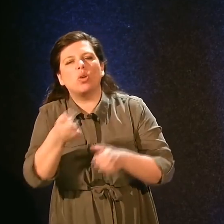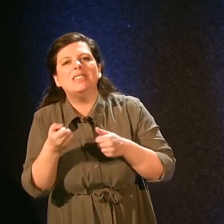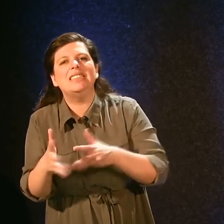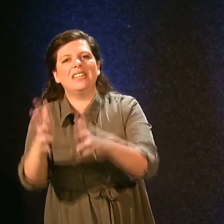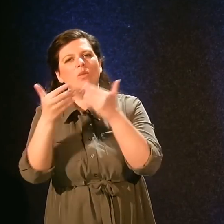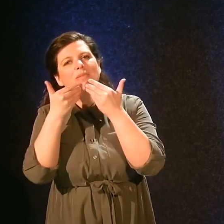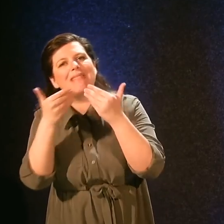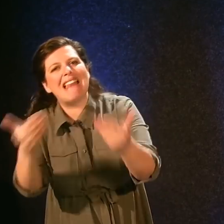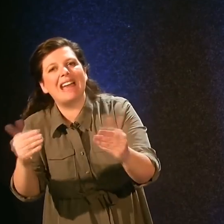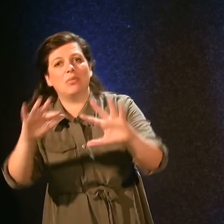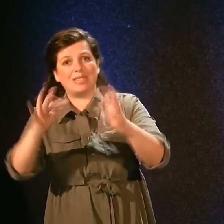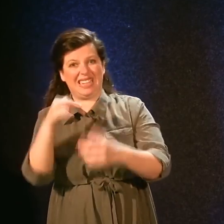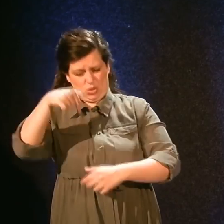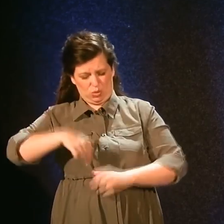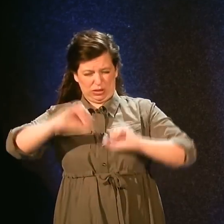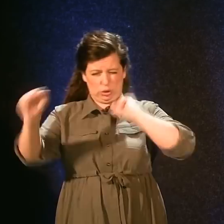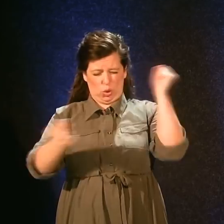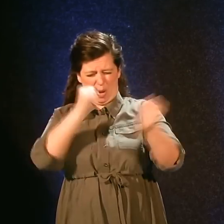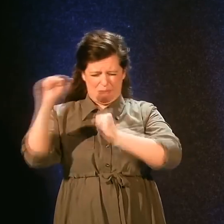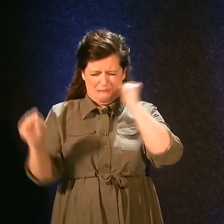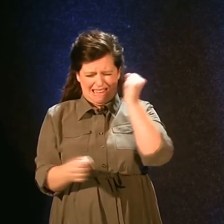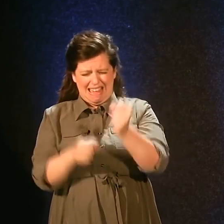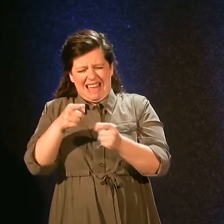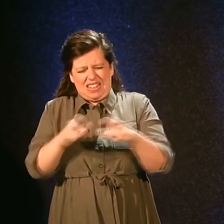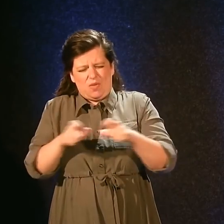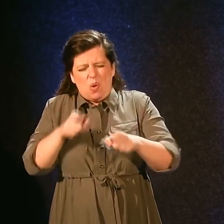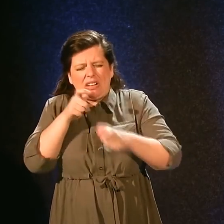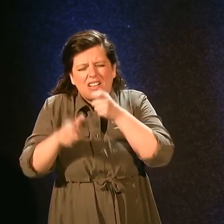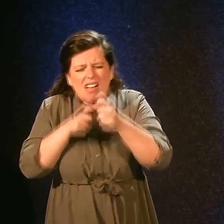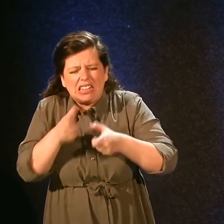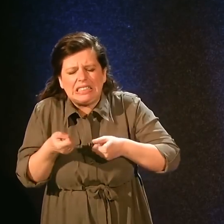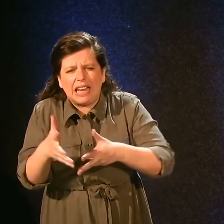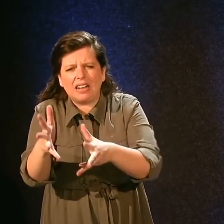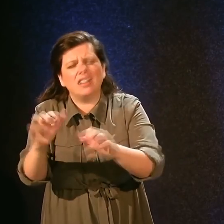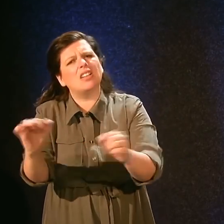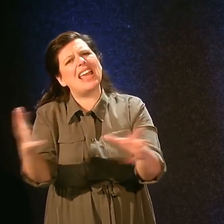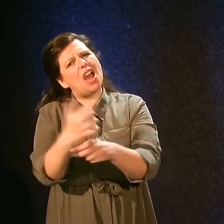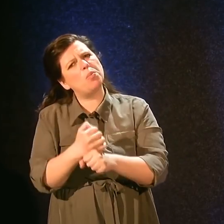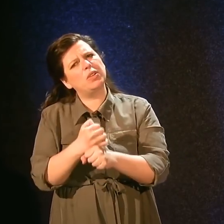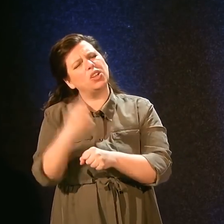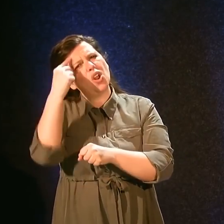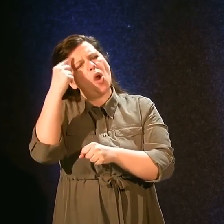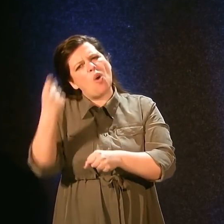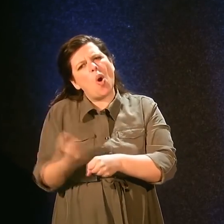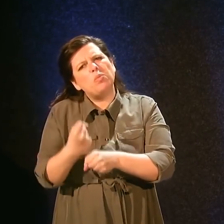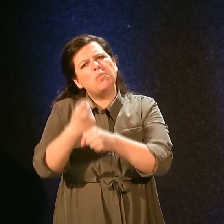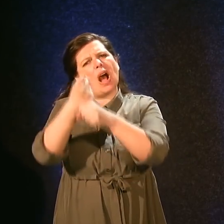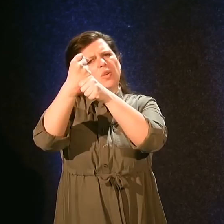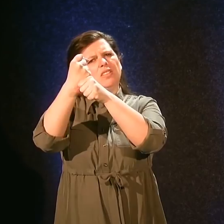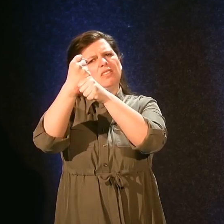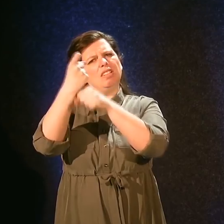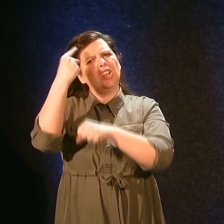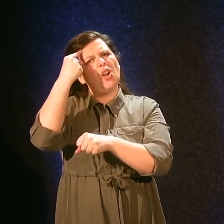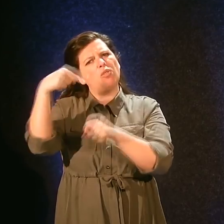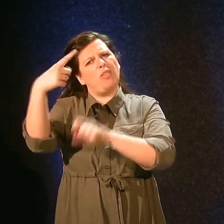wel in je storm deze woorden te zingen. Het kan je helpen je geloof op te bouwen. Het kan je helpen om je daaraan